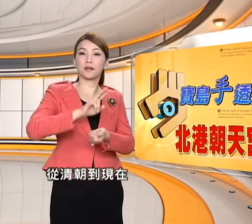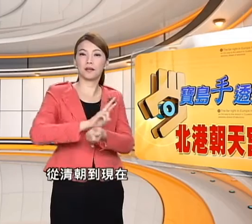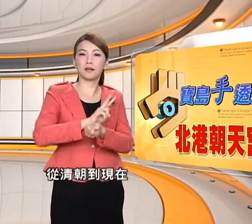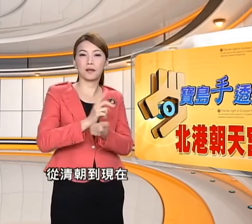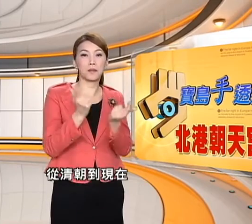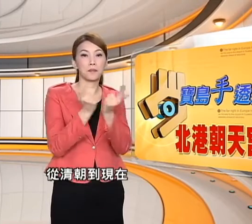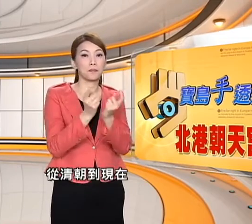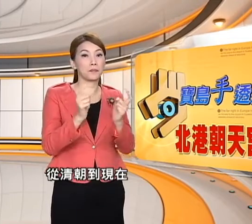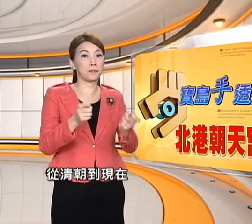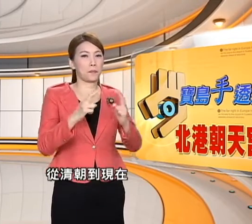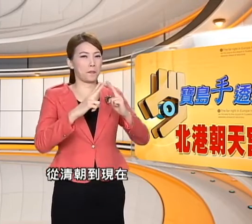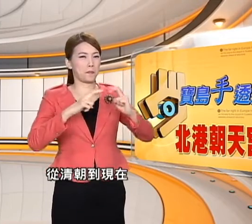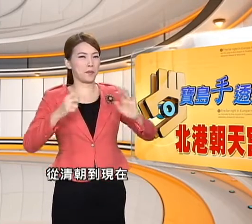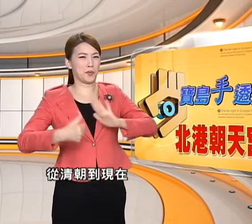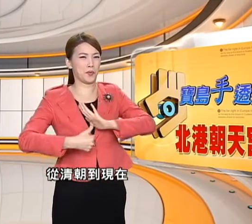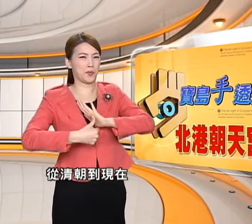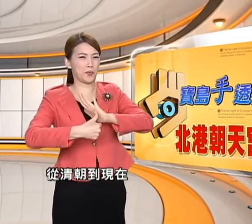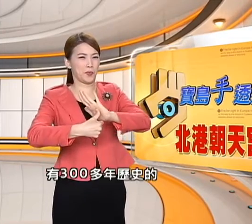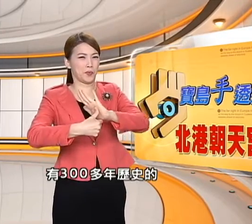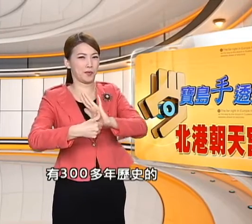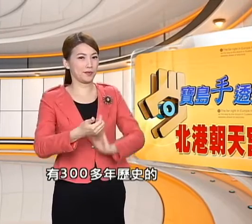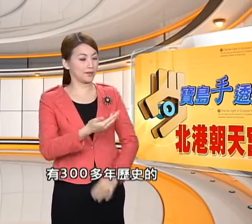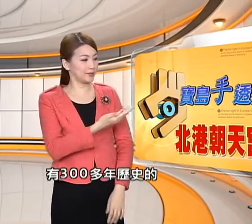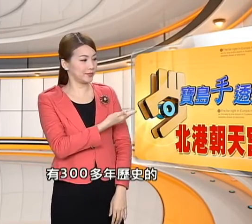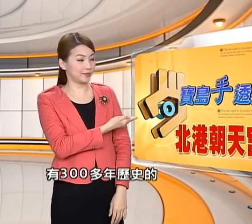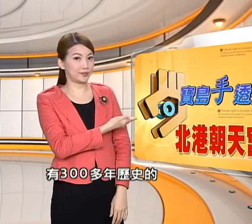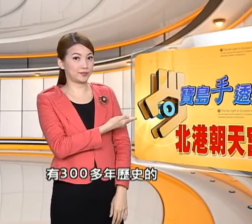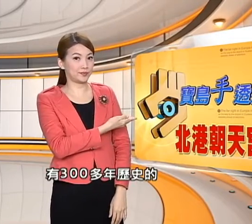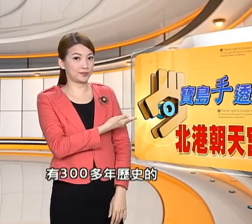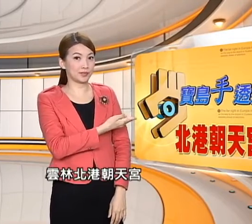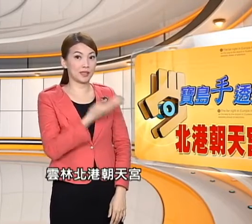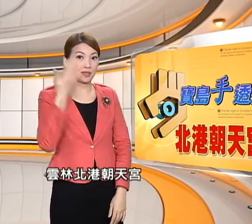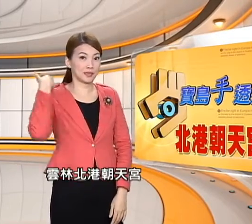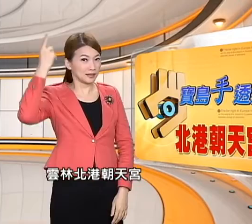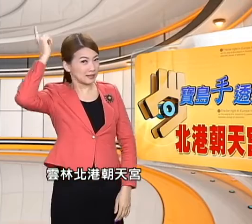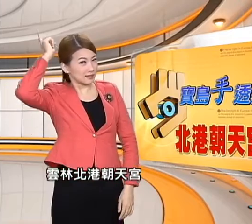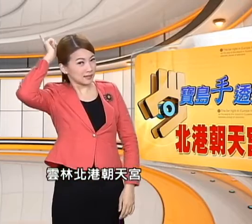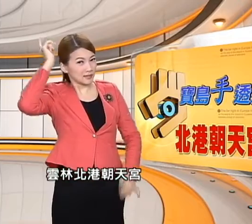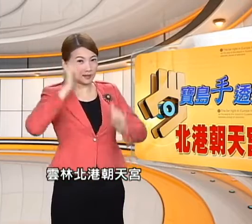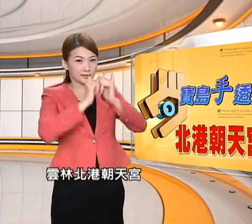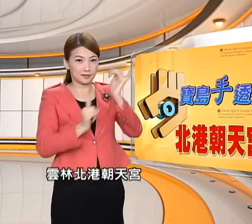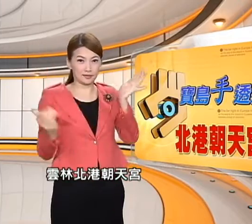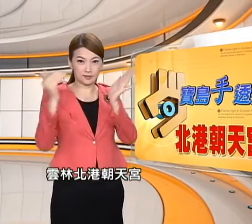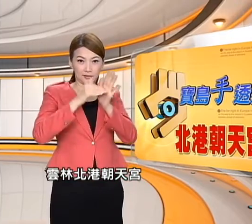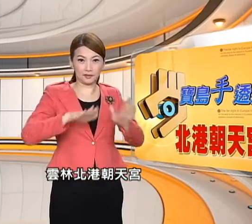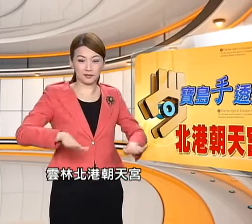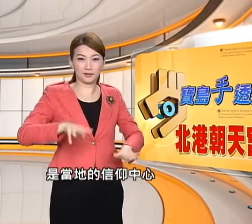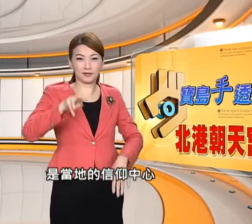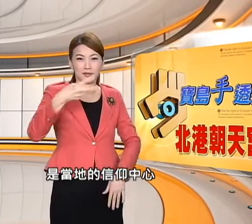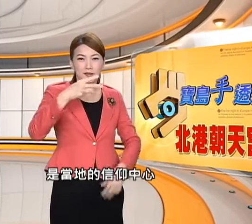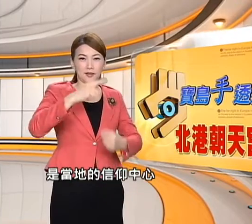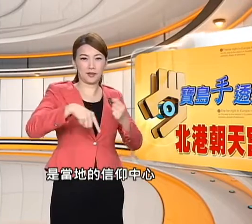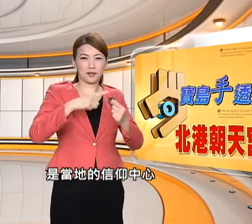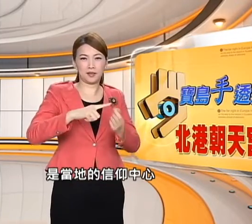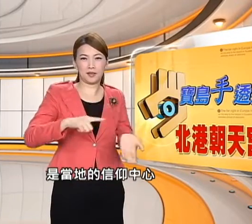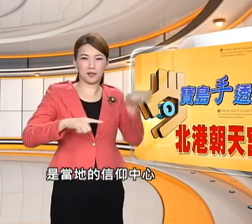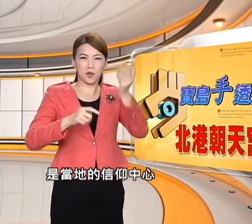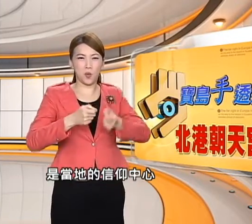从清朝到现在，有300多年历史的云林北港朝天宫是当地的信仰中